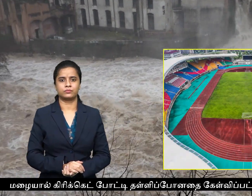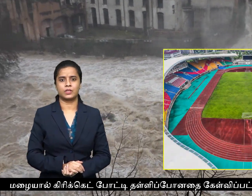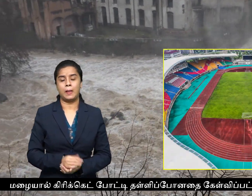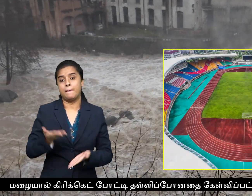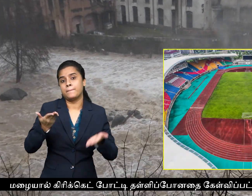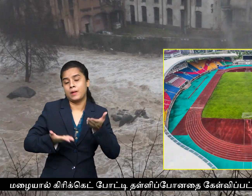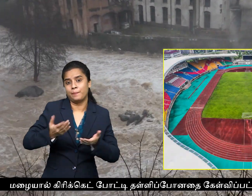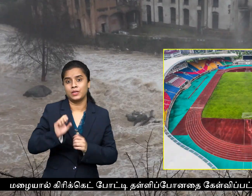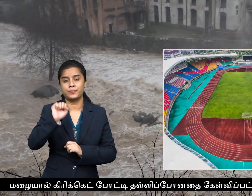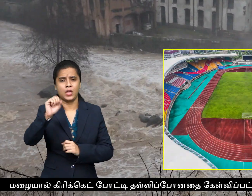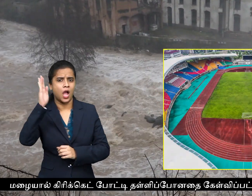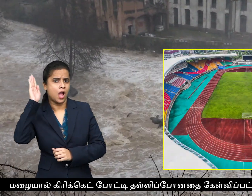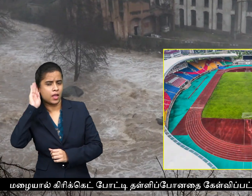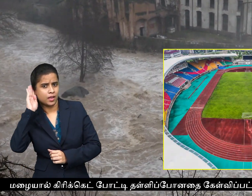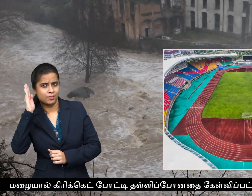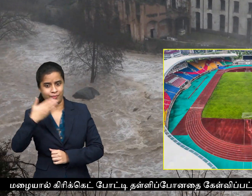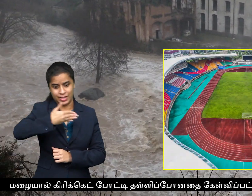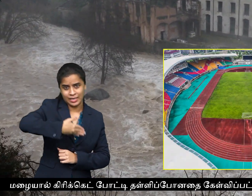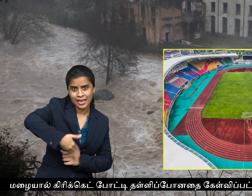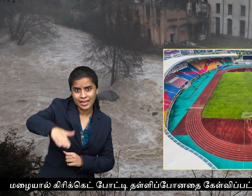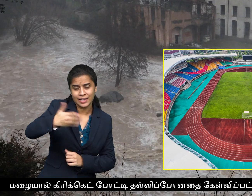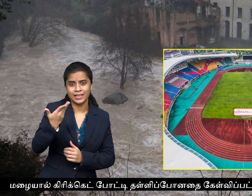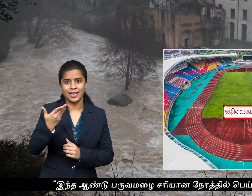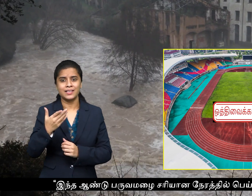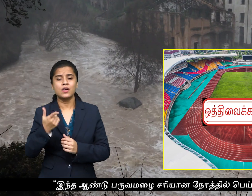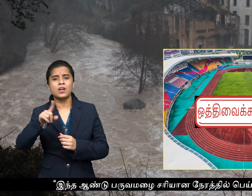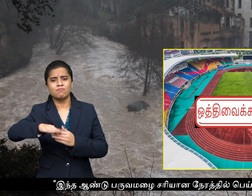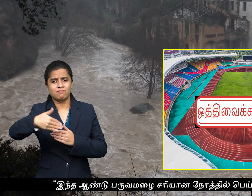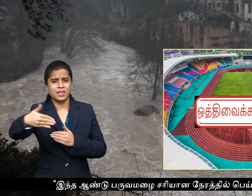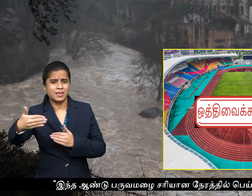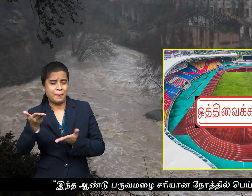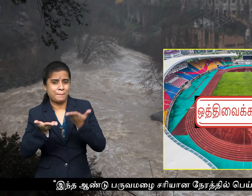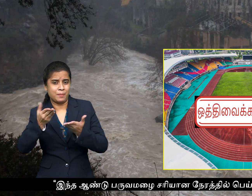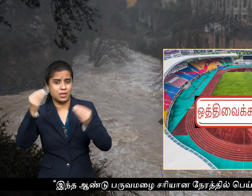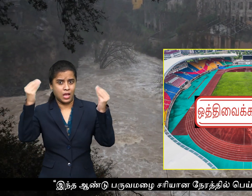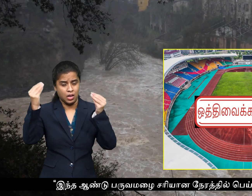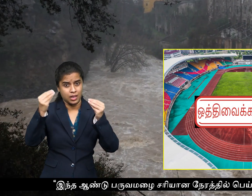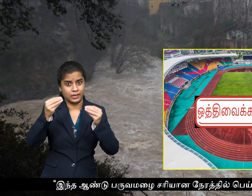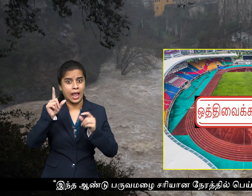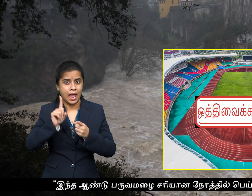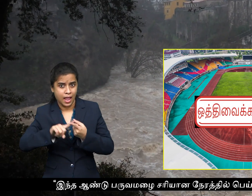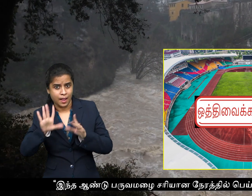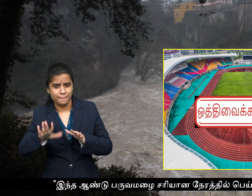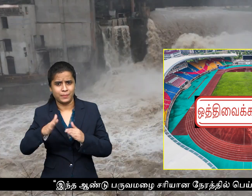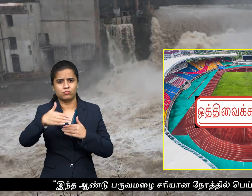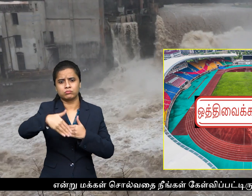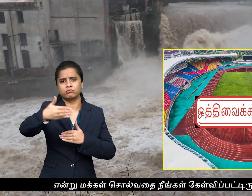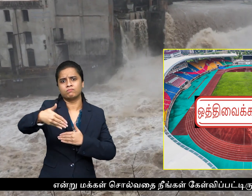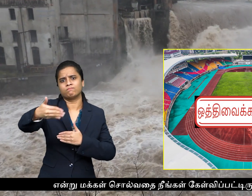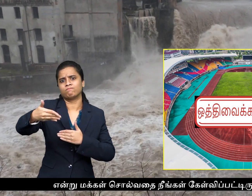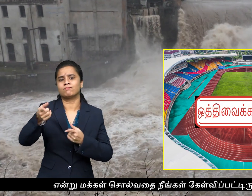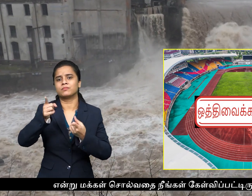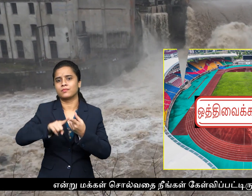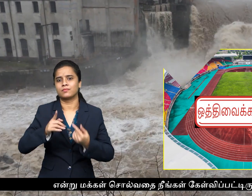மழையால் கிரிக்கெட் போட்டி தள்ளிப்போனதை கேள்விப்பட்டிருப்பீர்கள். இந்த ஆண்டு பருவமழை சரியான நேரத்தில் பெய்யும்